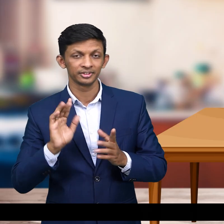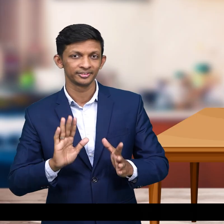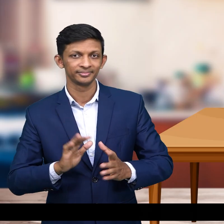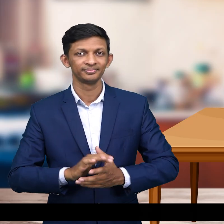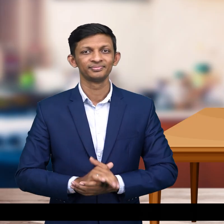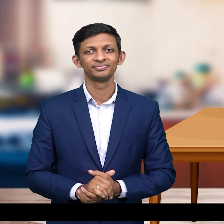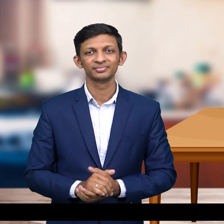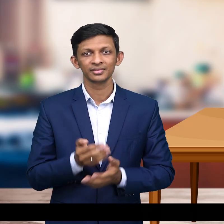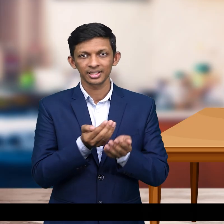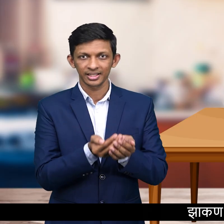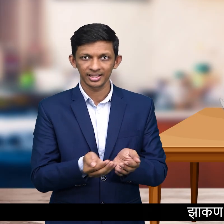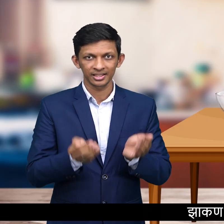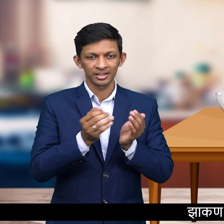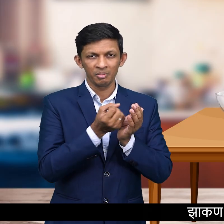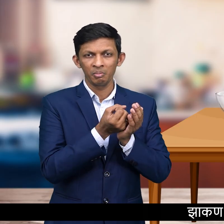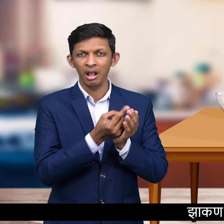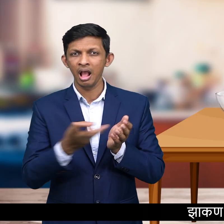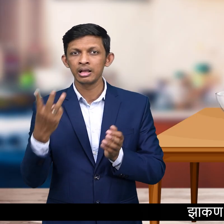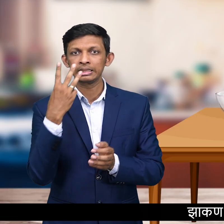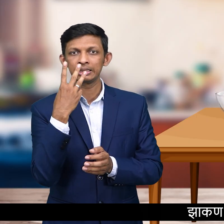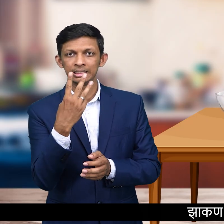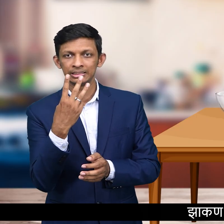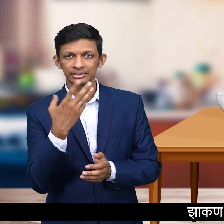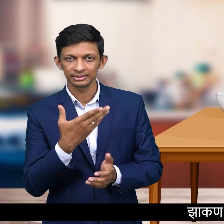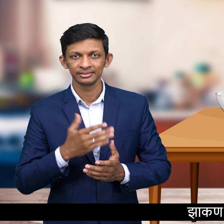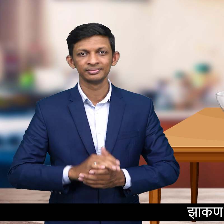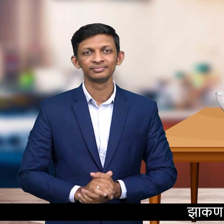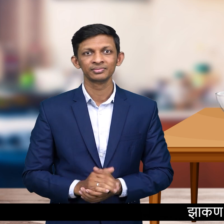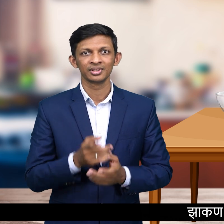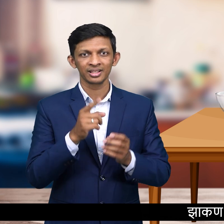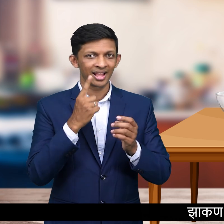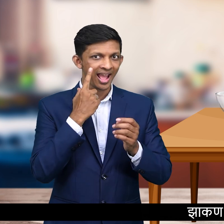कृती: झाकण असलेल्या 3 वाट्या घ्या.